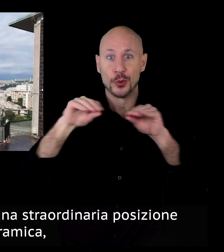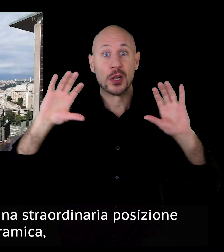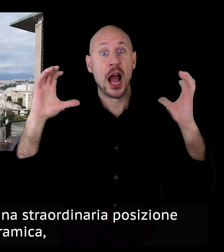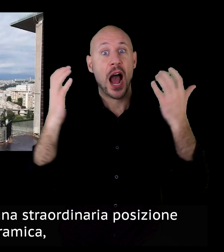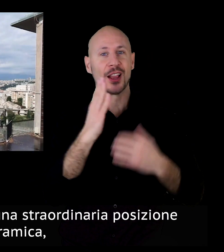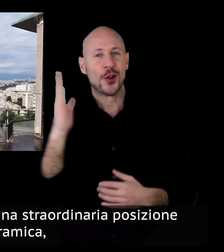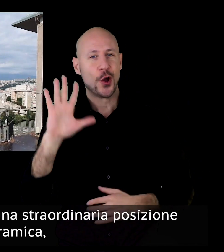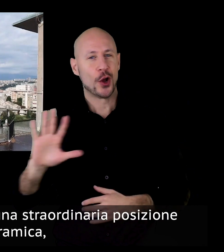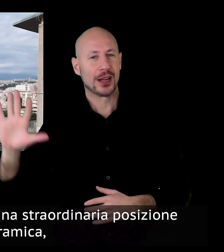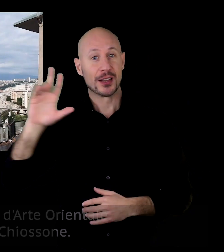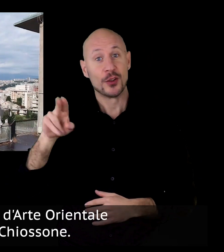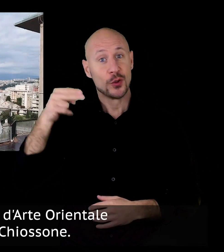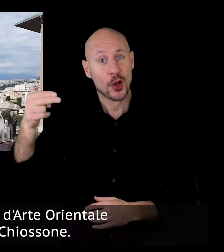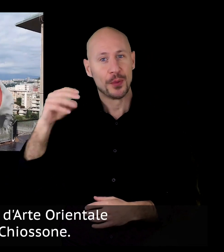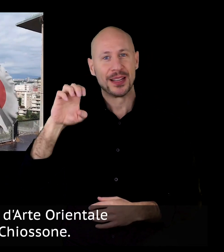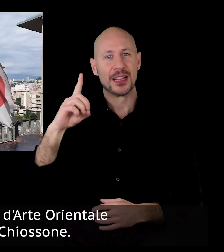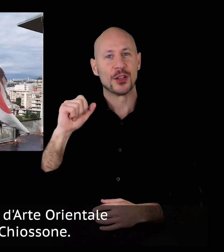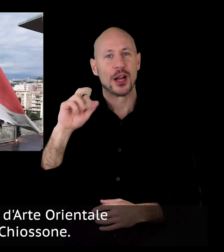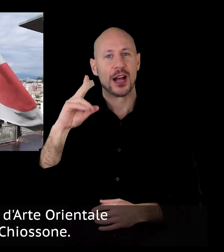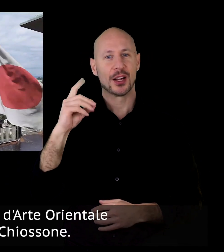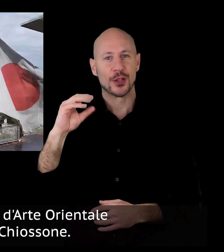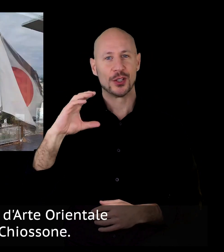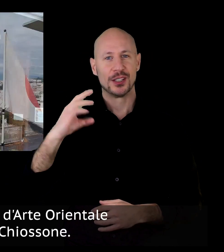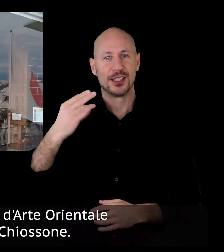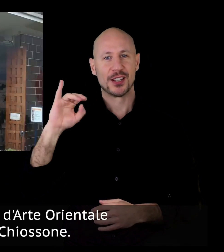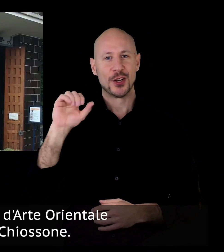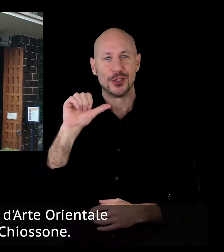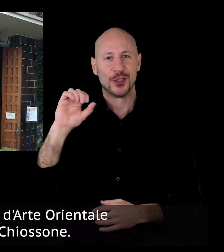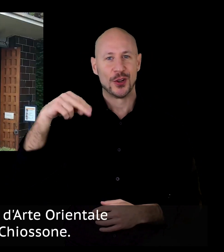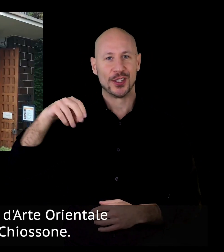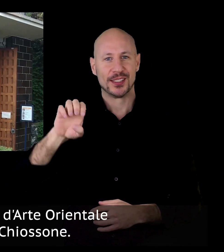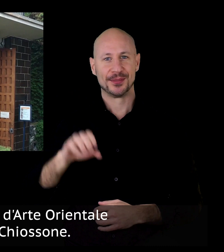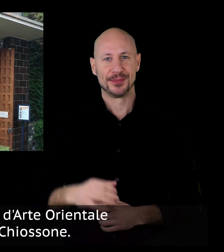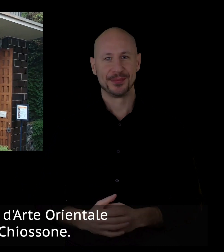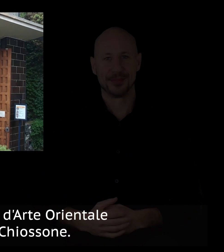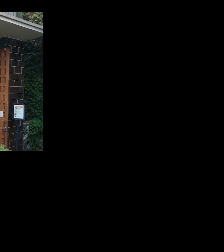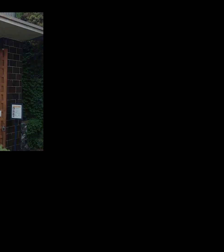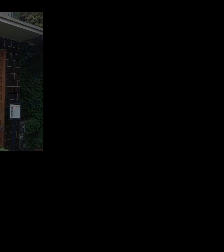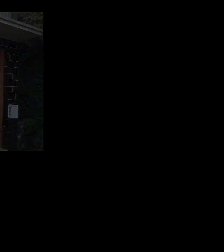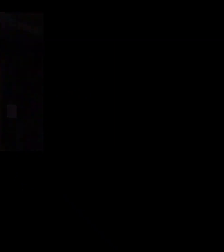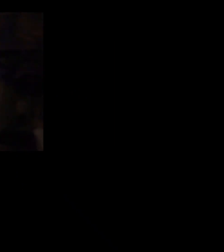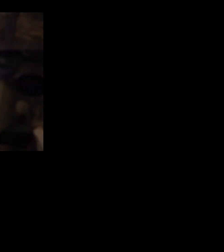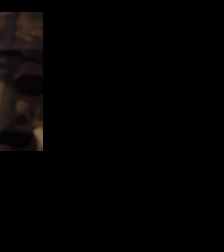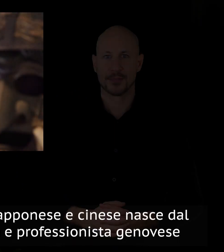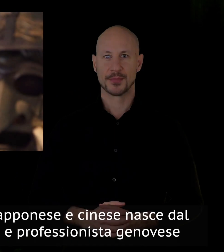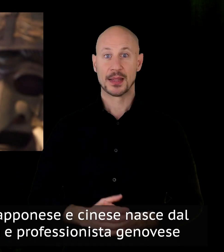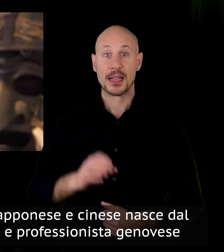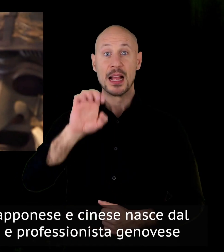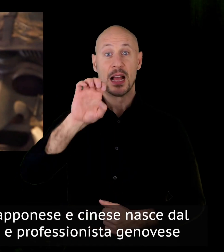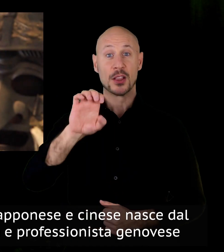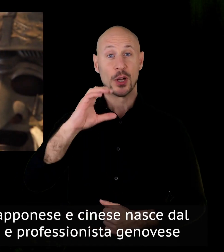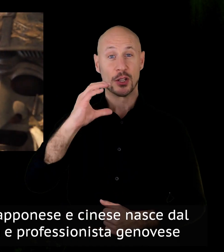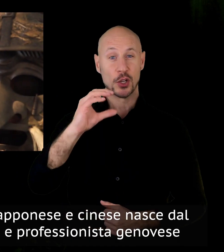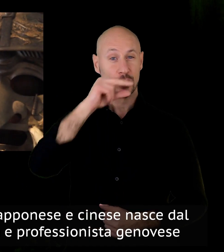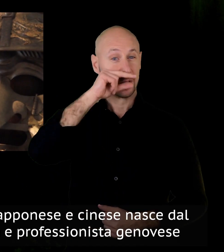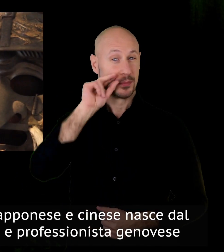posizione panoramica sorge il museo d'arte orientale edoardo chiossone la sua collezione